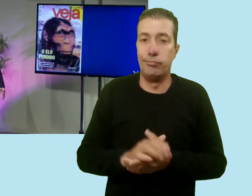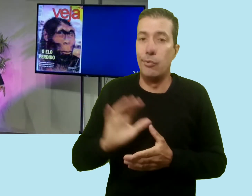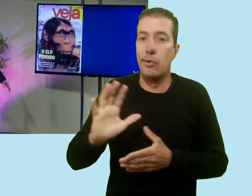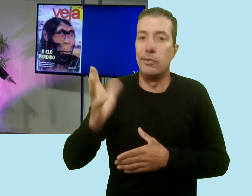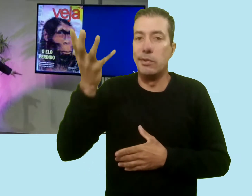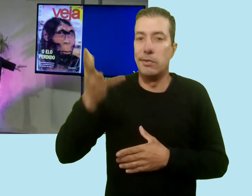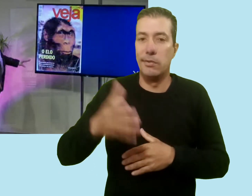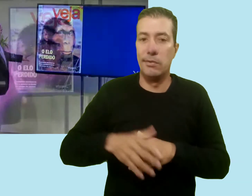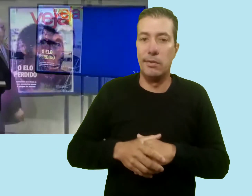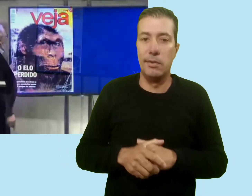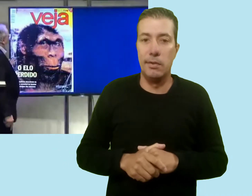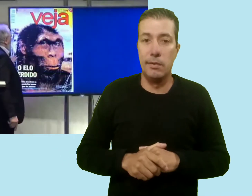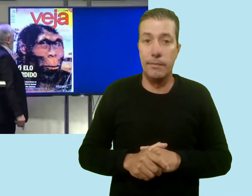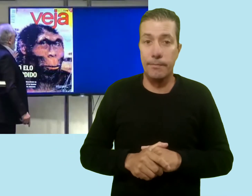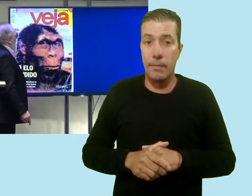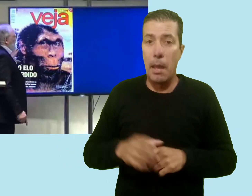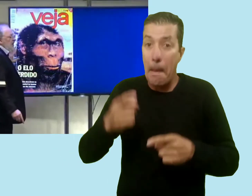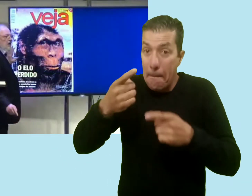certo.